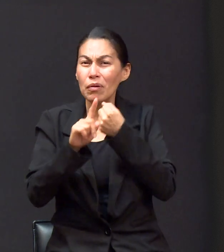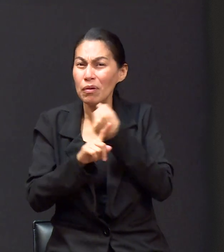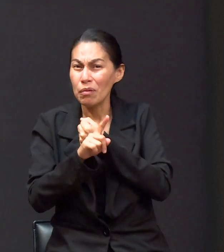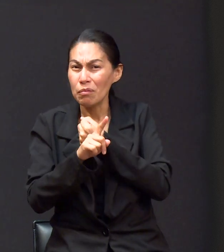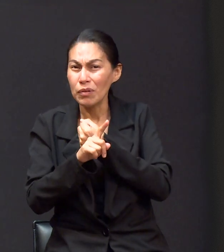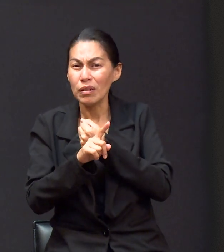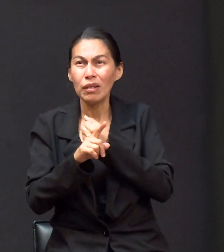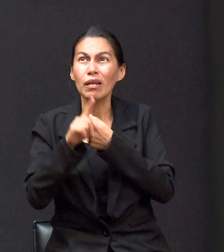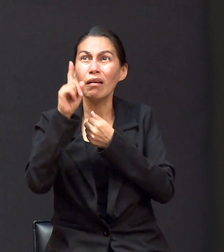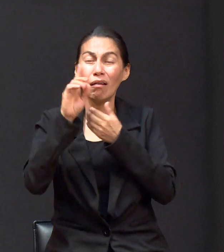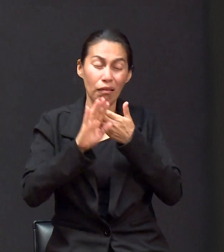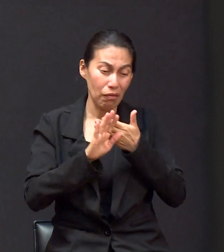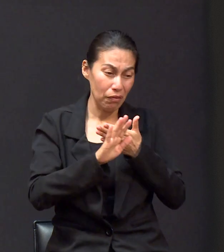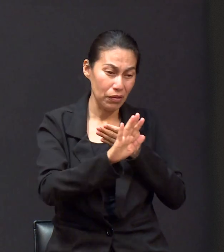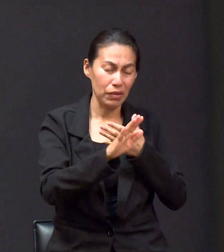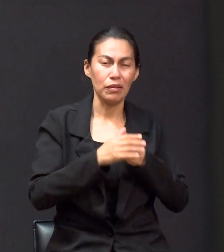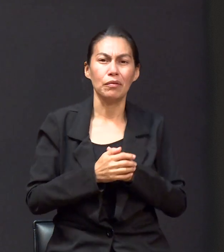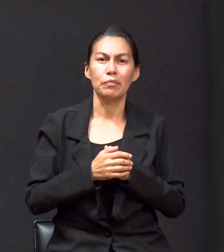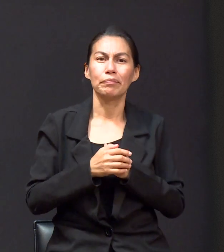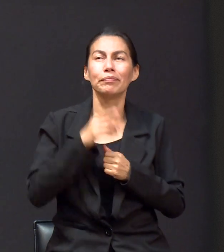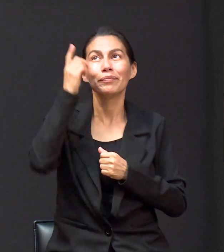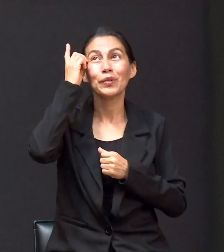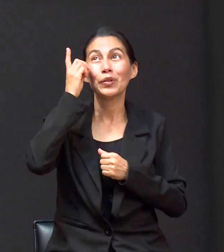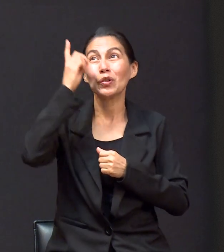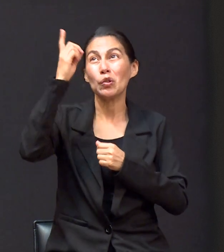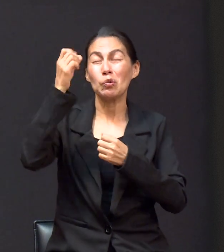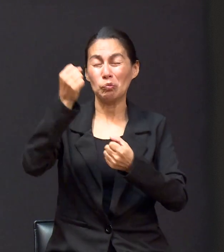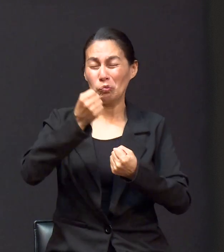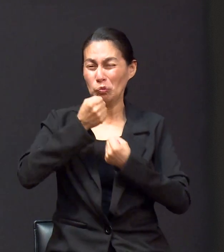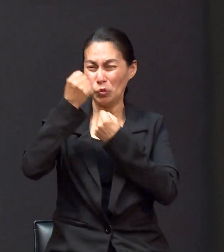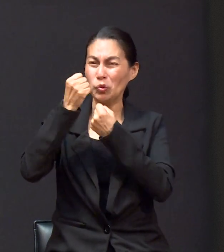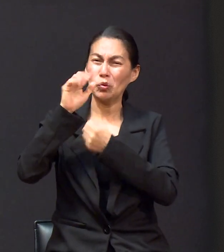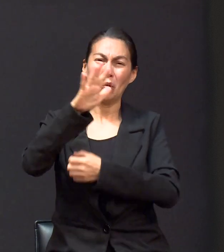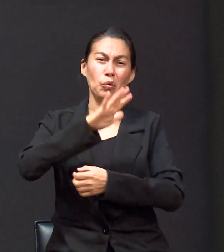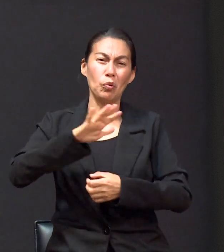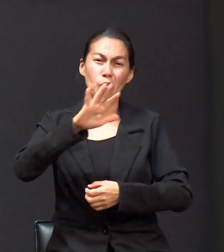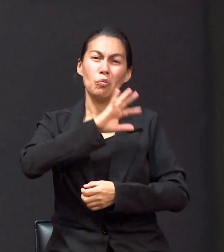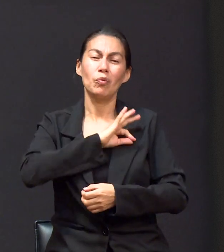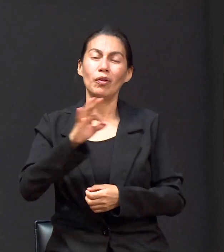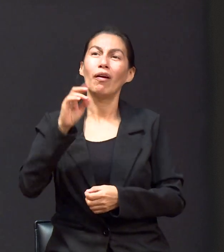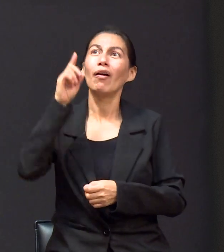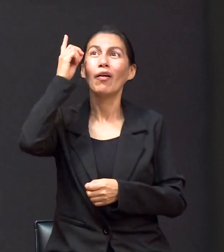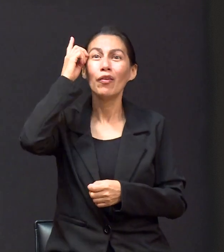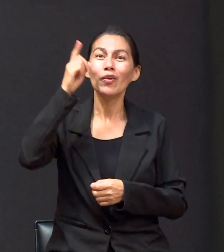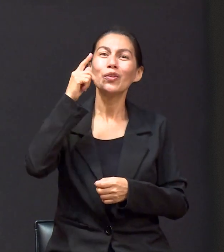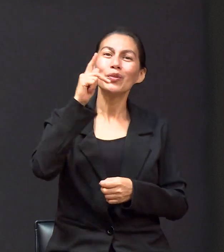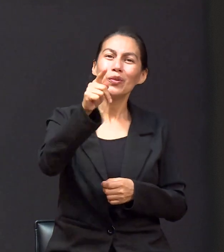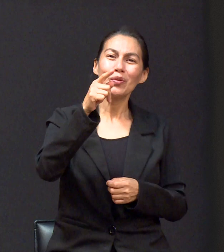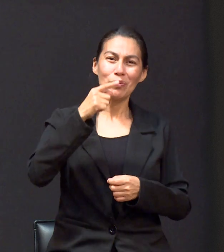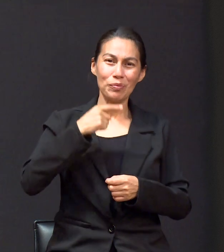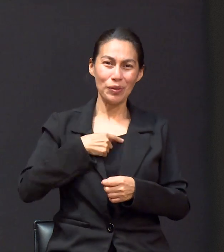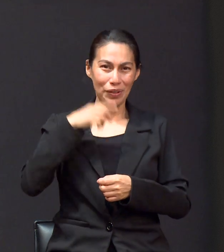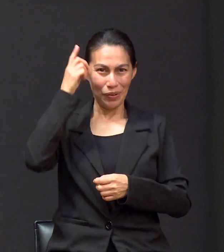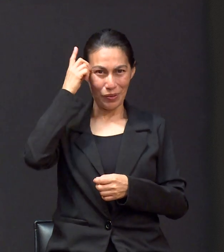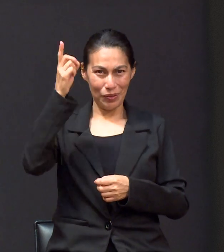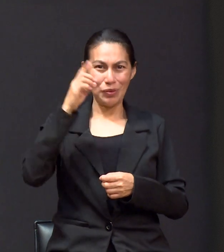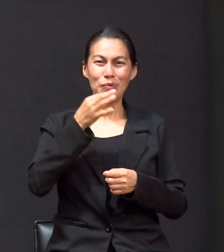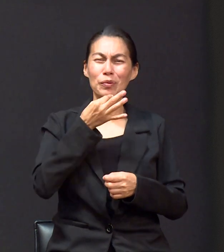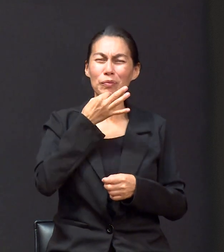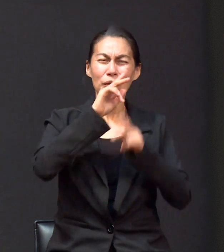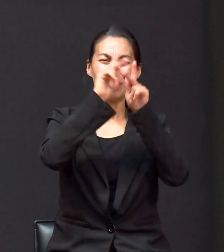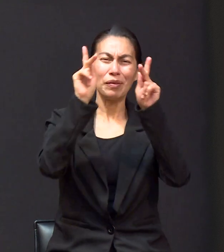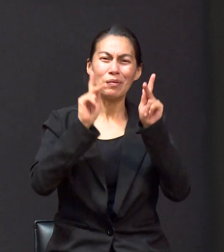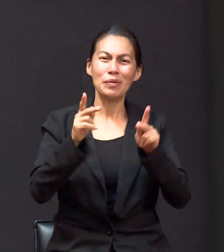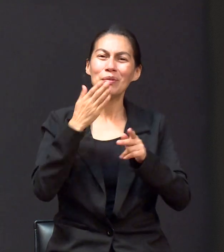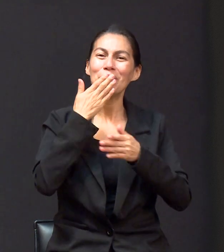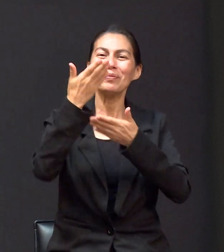Dios verdadero, el Dios omnipotente, tu Dios, mi Dios. Esto es un momento